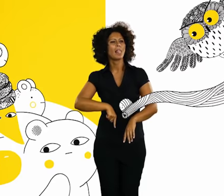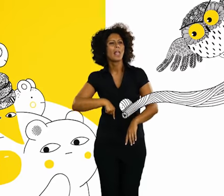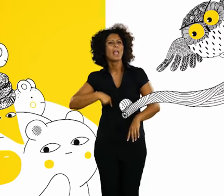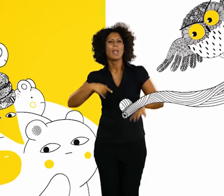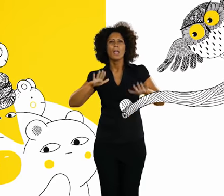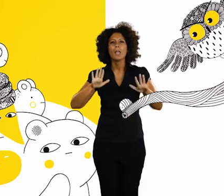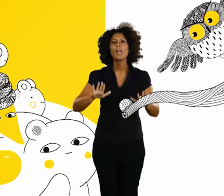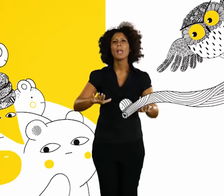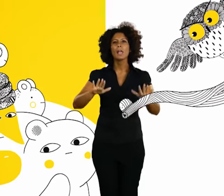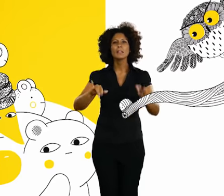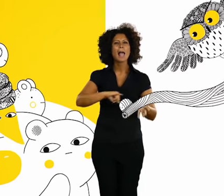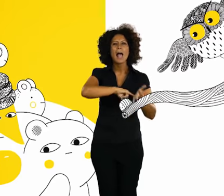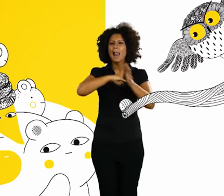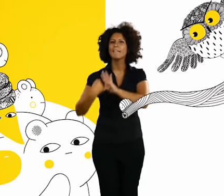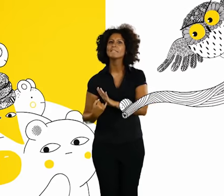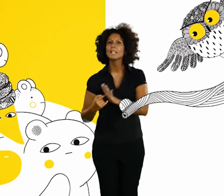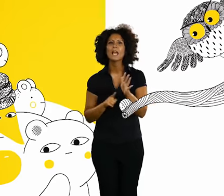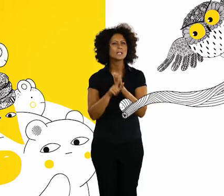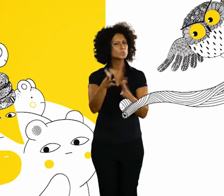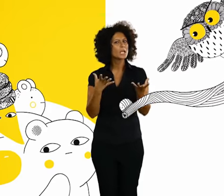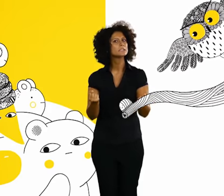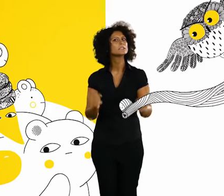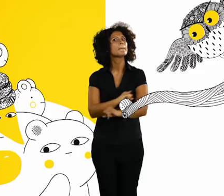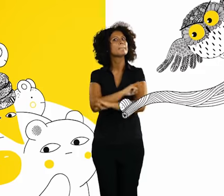troppo piano e concludi sempre un bel niente?